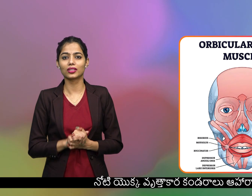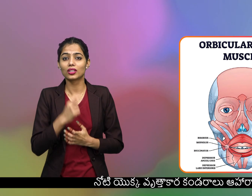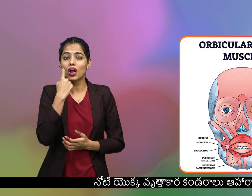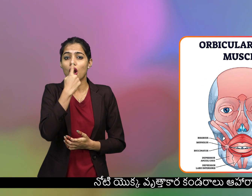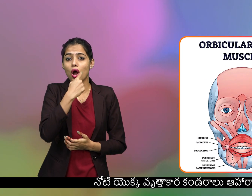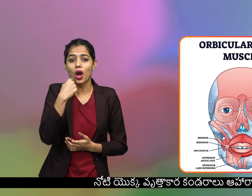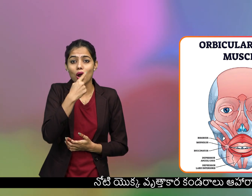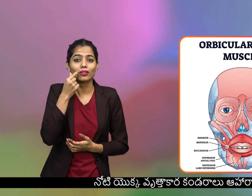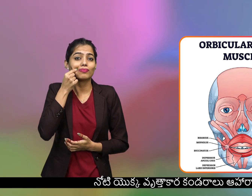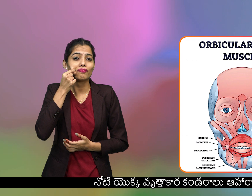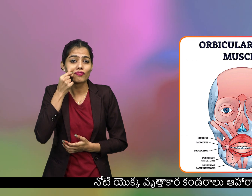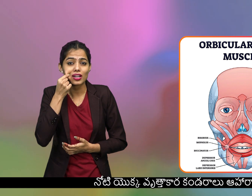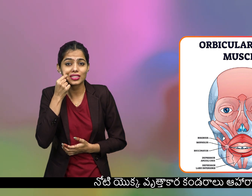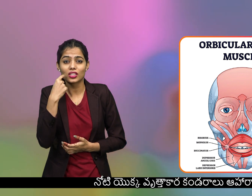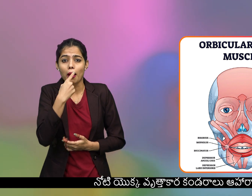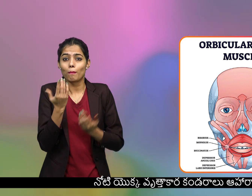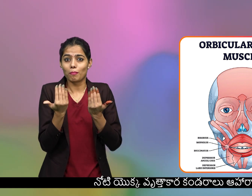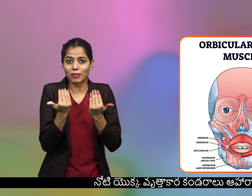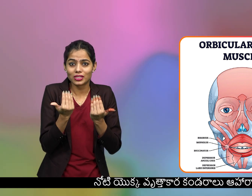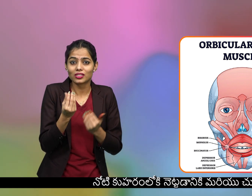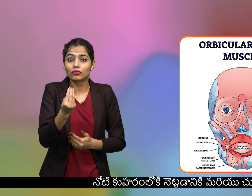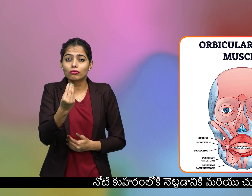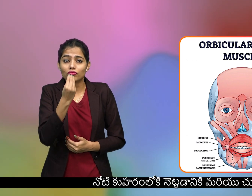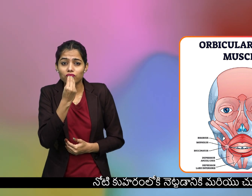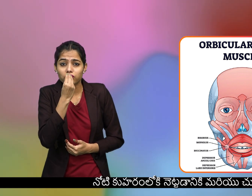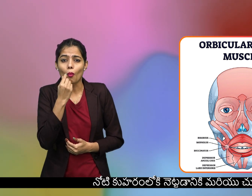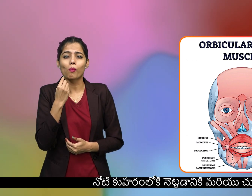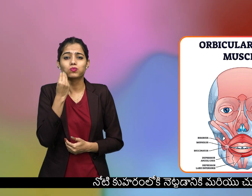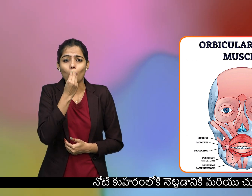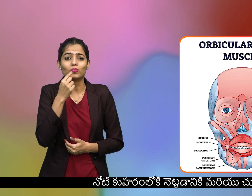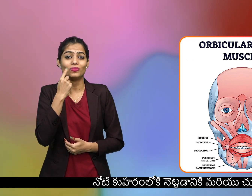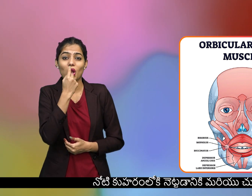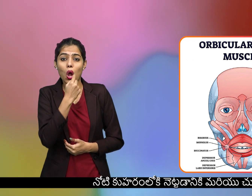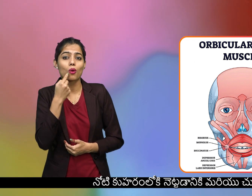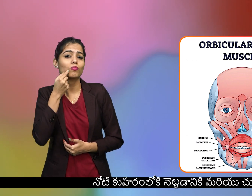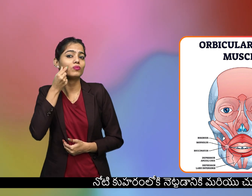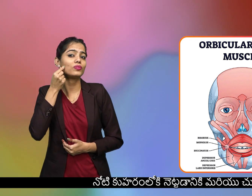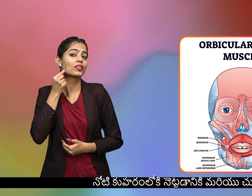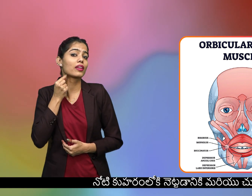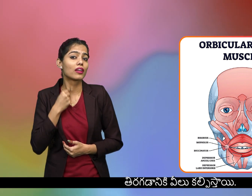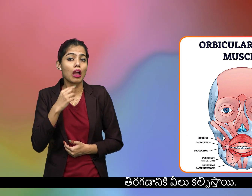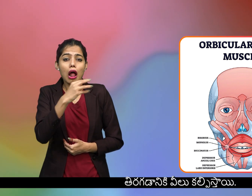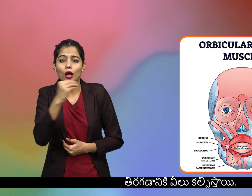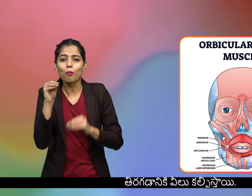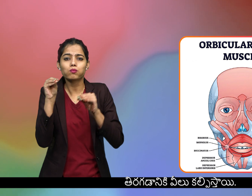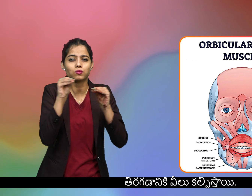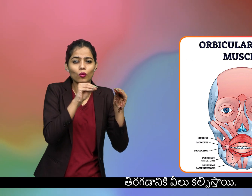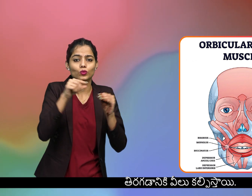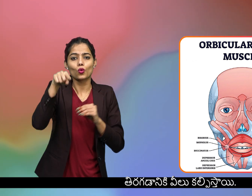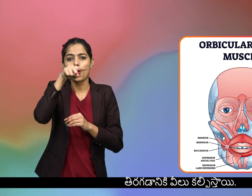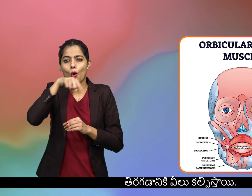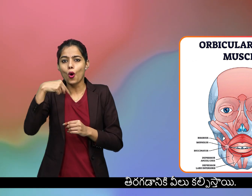నోటి యొక్క వృత్తాకార కండరాలు ఆహారాన్ని నోటి కుహరంలోకి నెట్టడానికి మరియు చుట్టూ తిరగడానికి